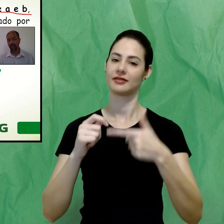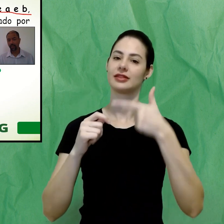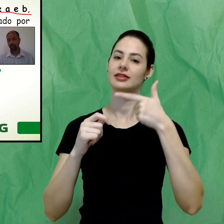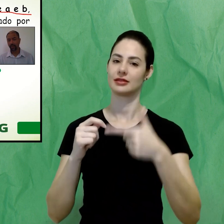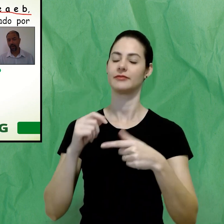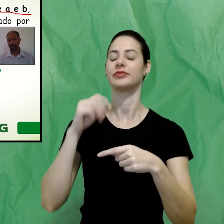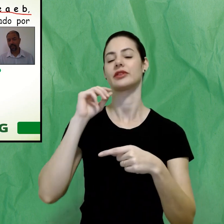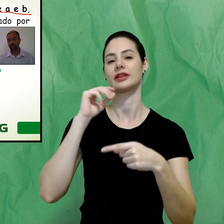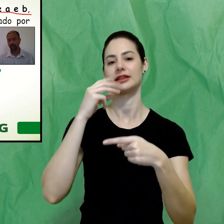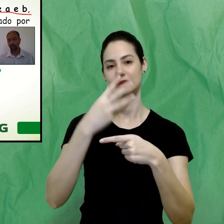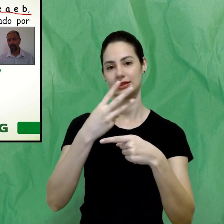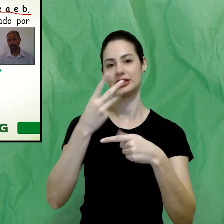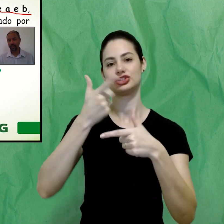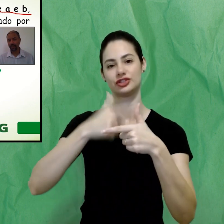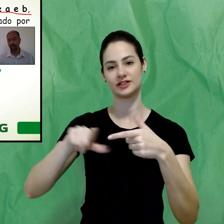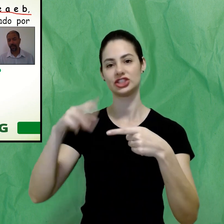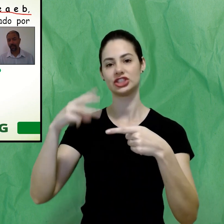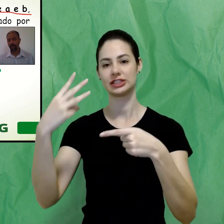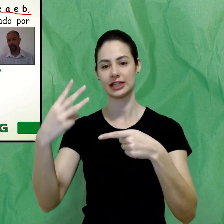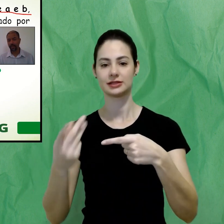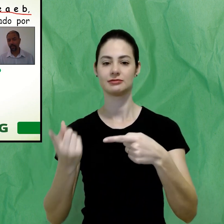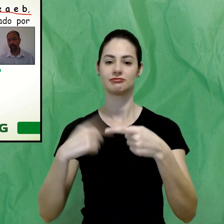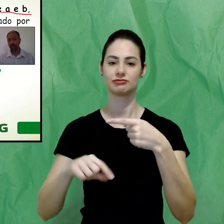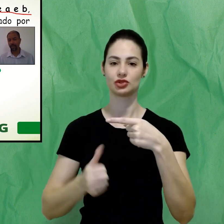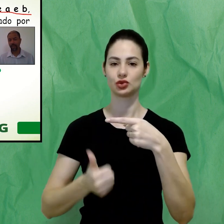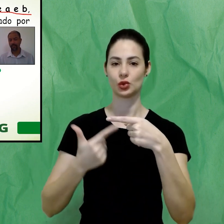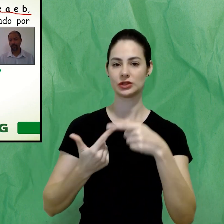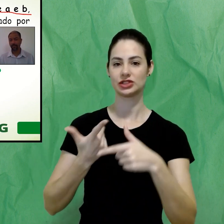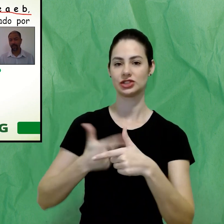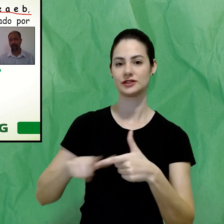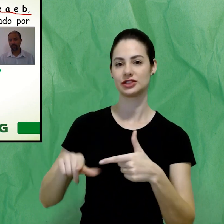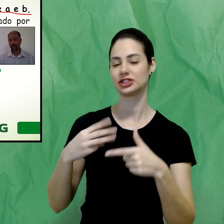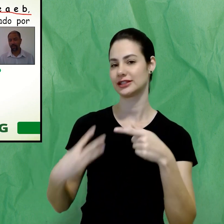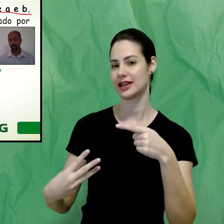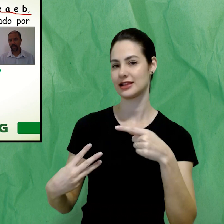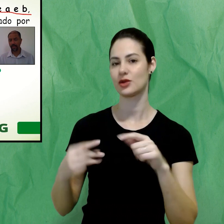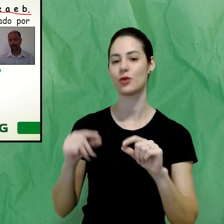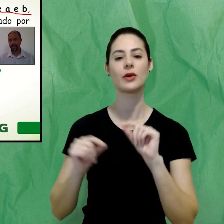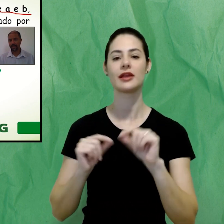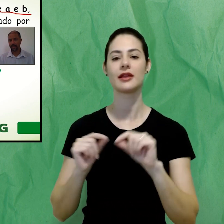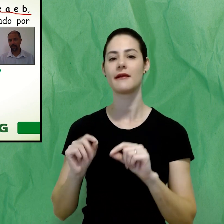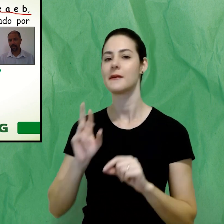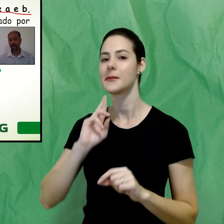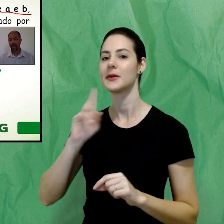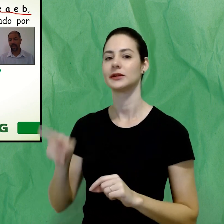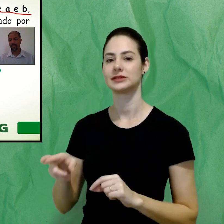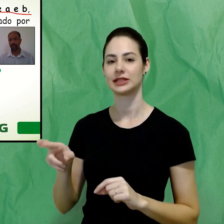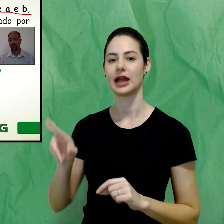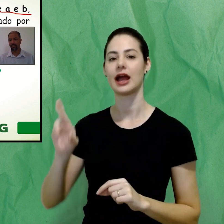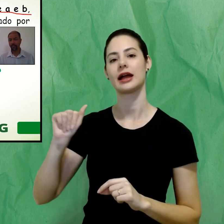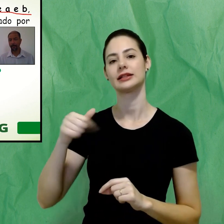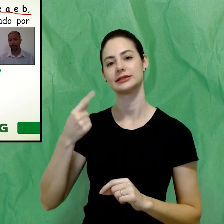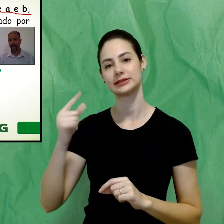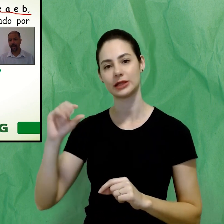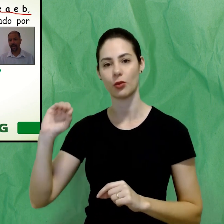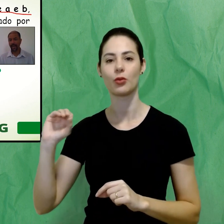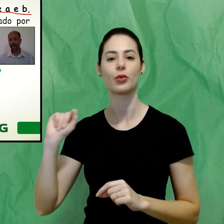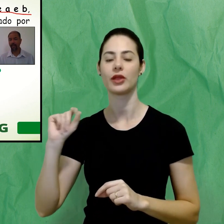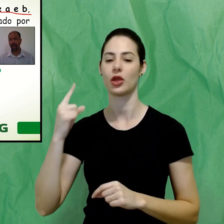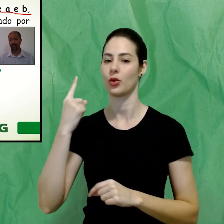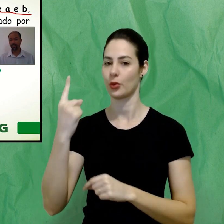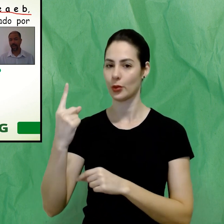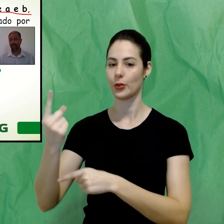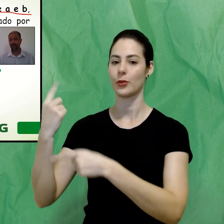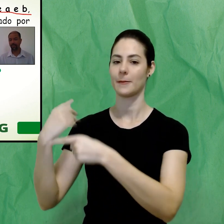eu vou dividir o antecessor por 3 e o consequente por 3. Eu tenho que a minha razão é de 1